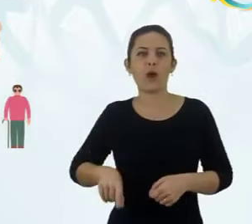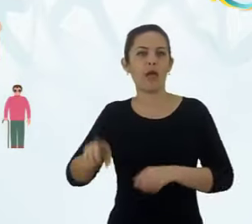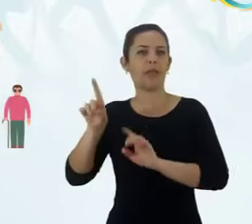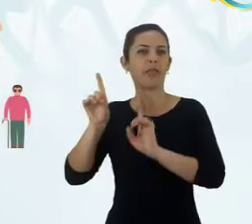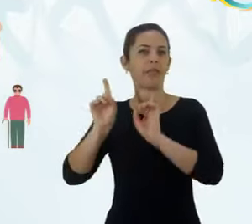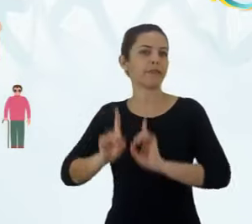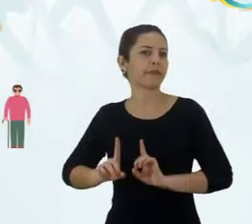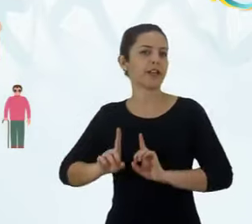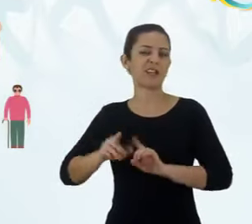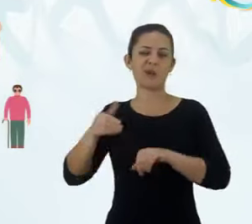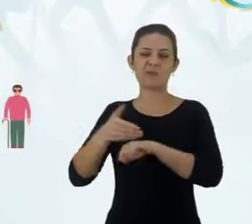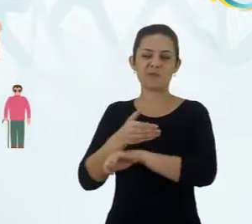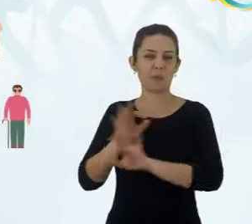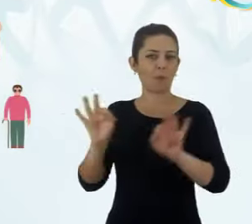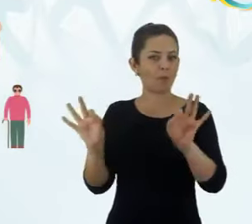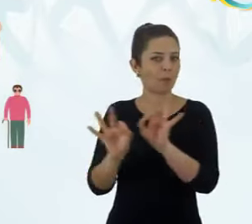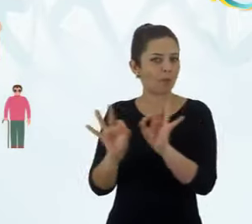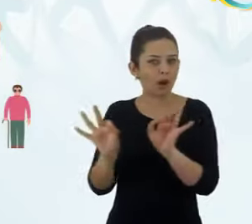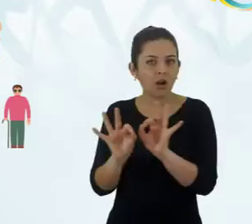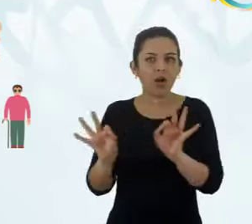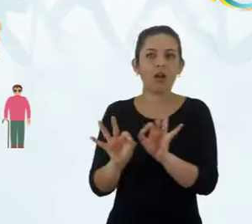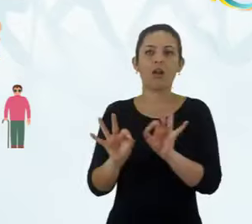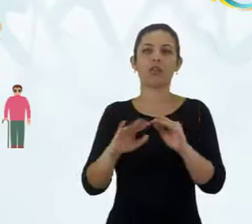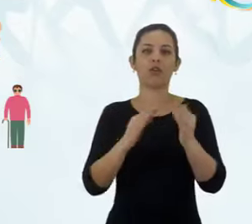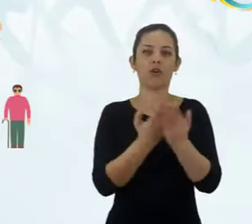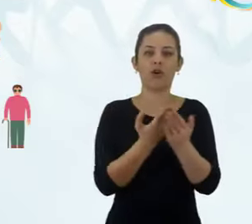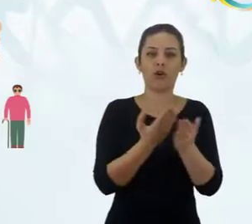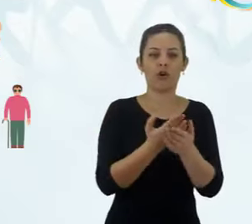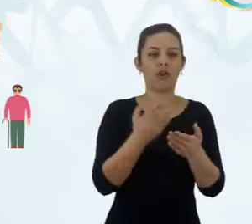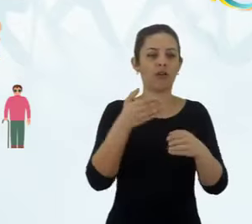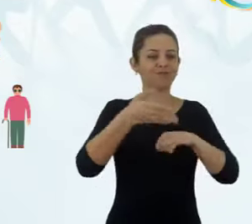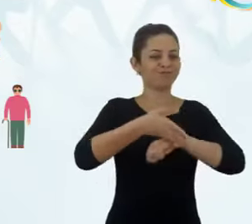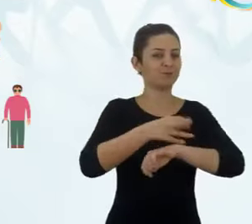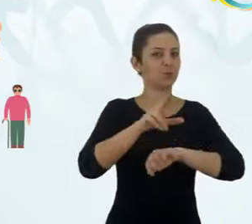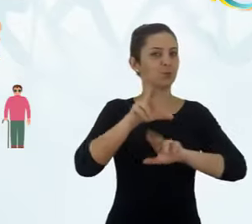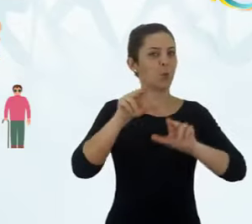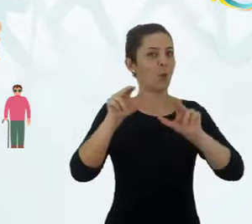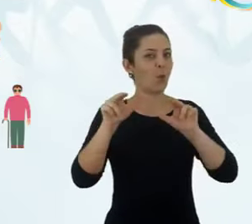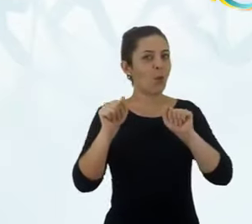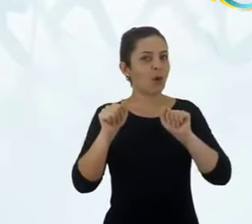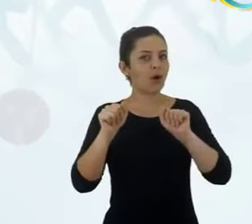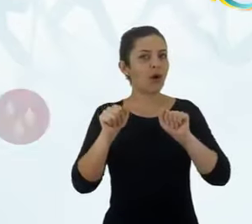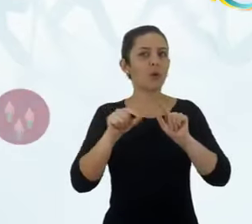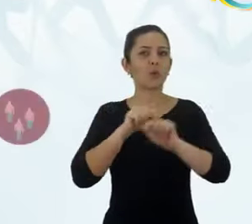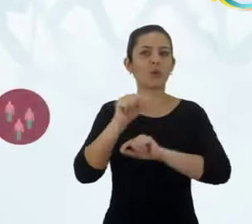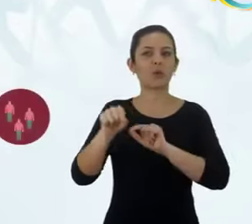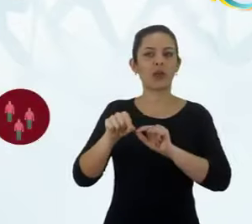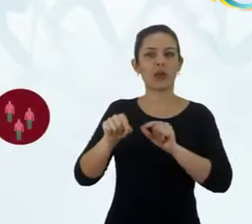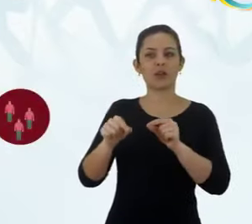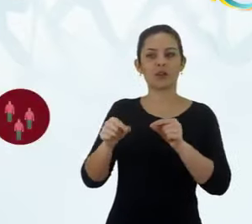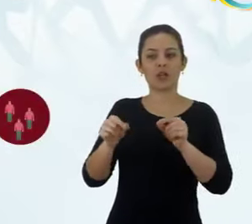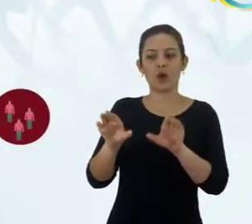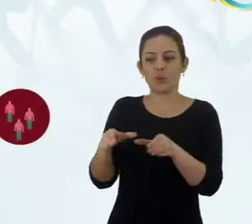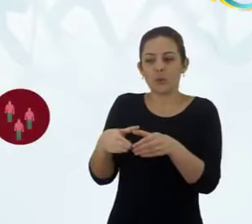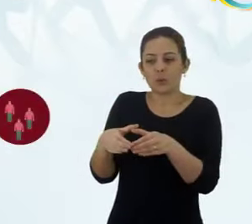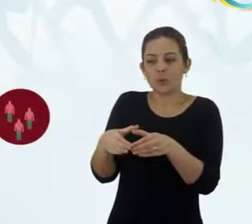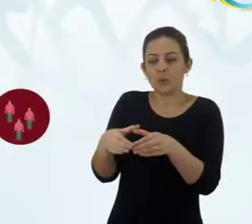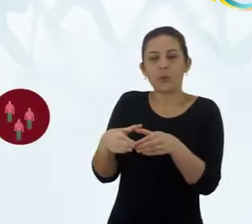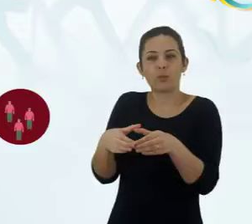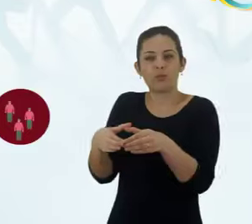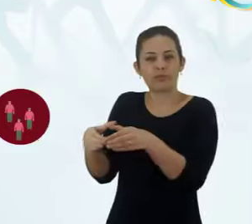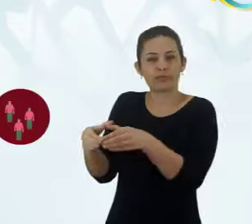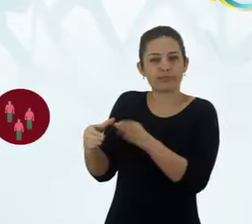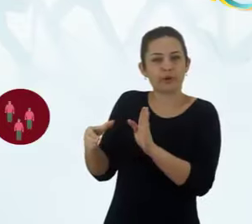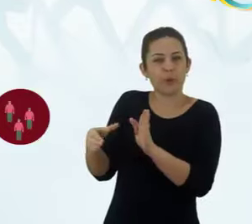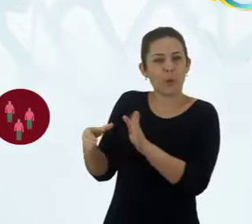né? Os deficientes não eram vistos dentro do contexto escolar. No modelo de segregação, o que